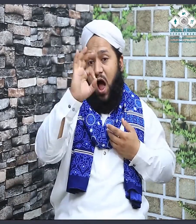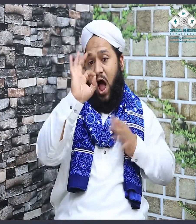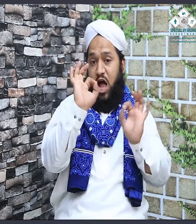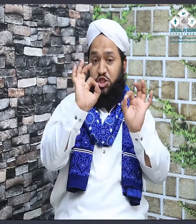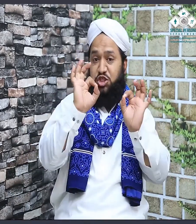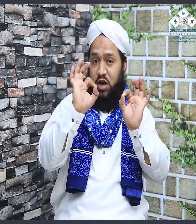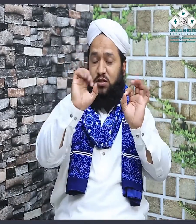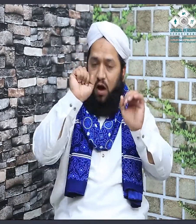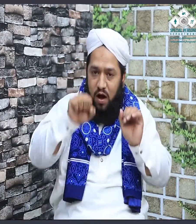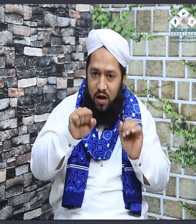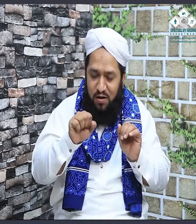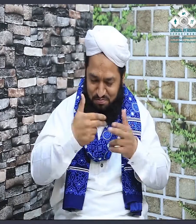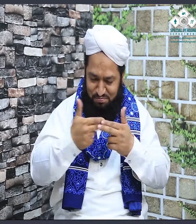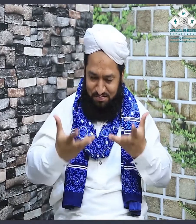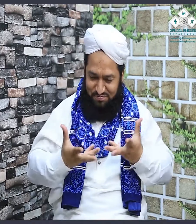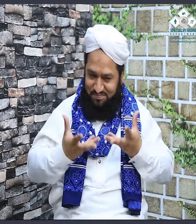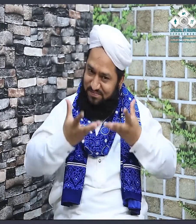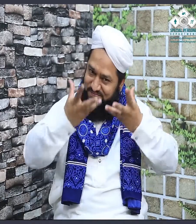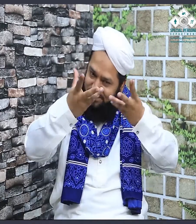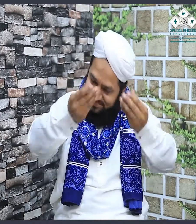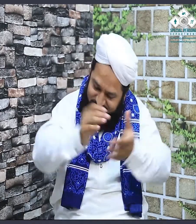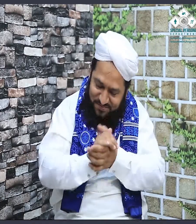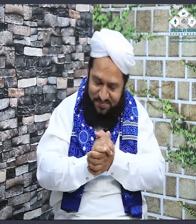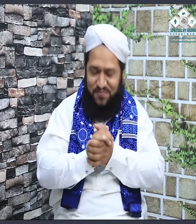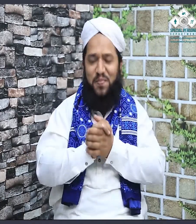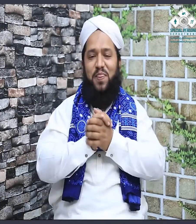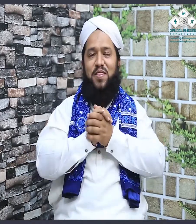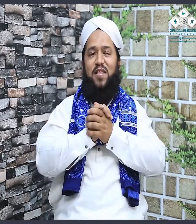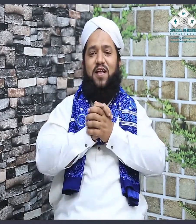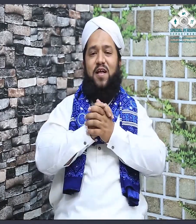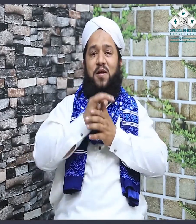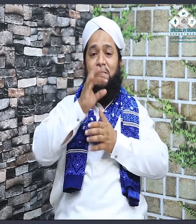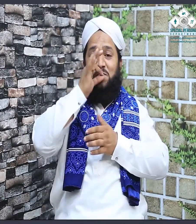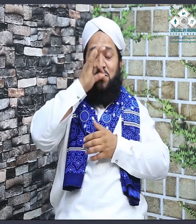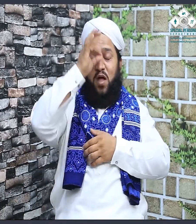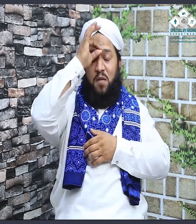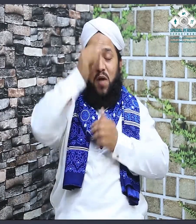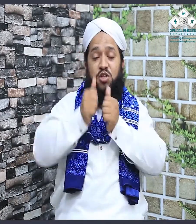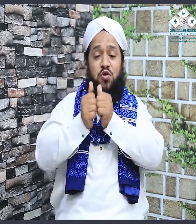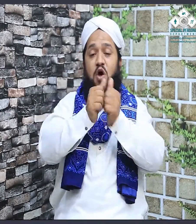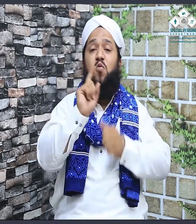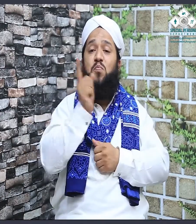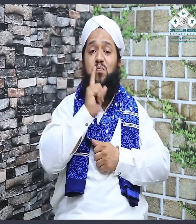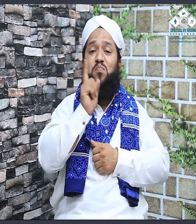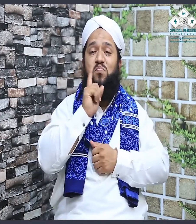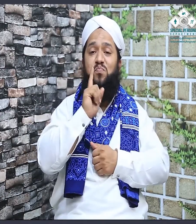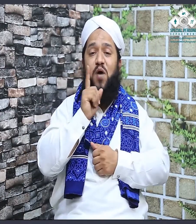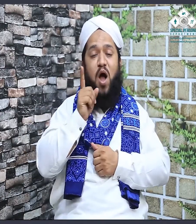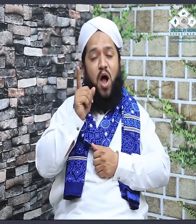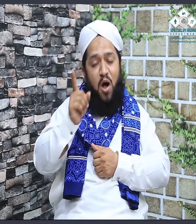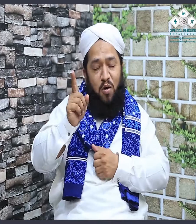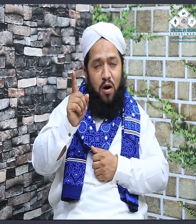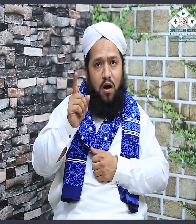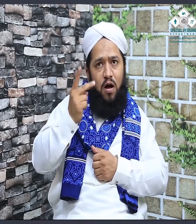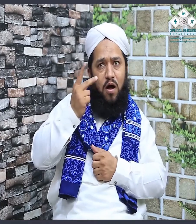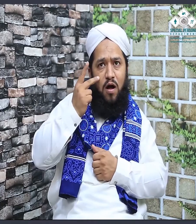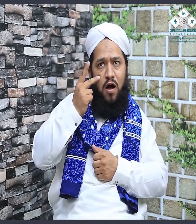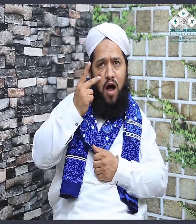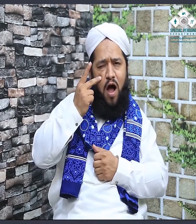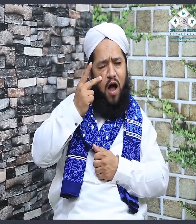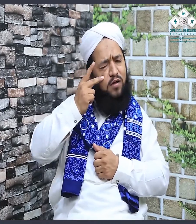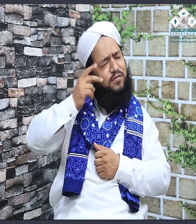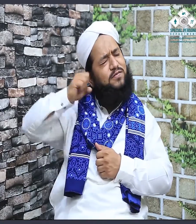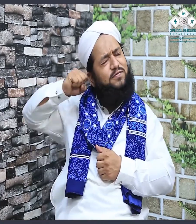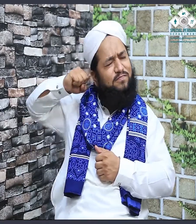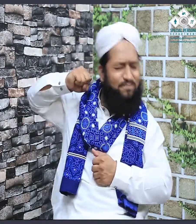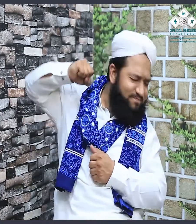مولانا صاحب. چلے میں آپ کو ایک حضرت عمر رضی اللہ تعالیٰ عنہ کا واقعہ سناتا ہوں کہ اسے دیکھ کر آپ نے خوشی میں نعرہ تکبیر لگایا تھا.